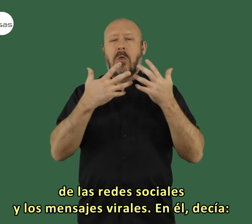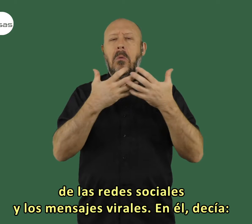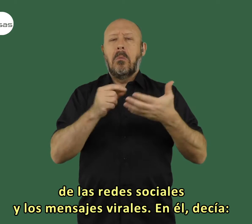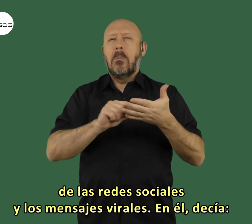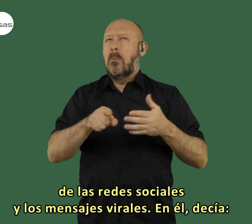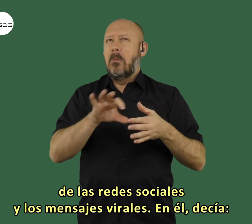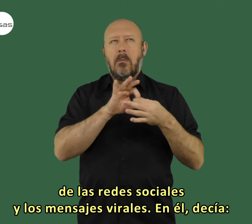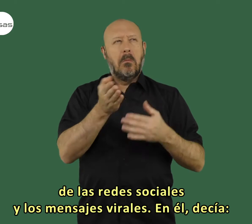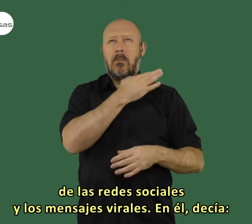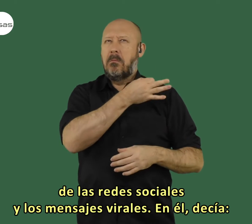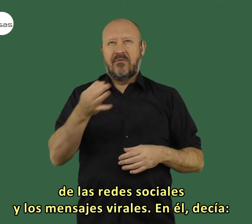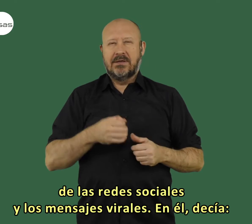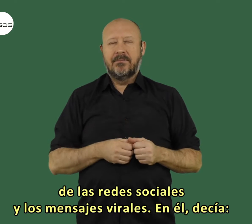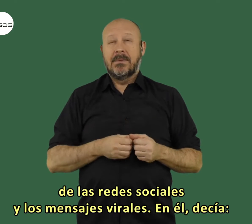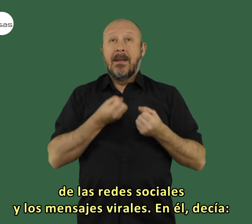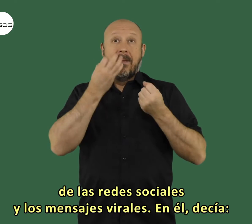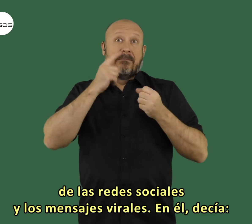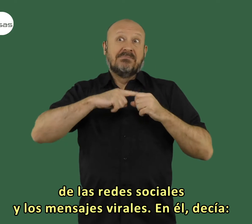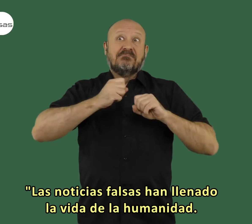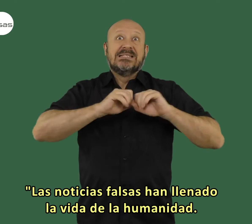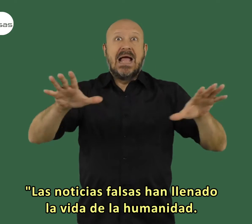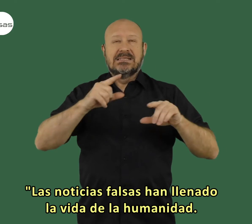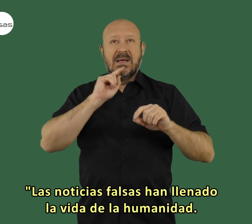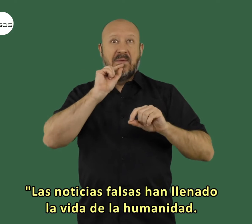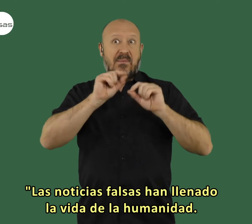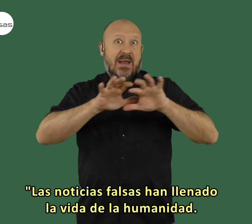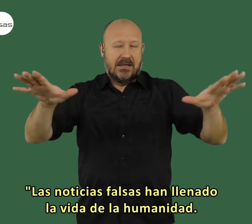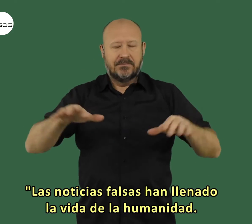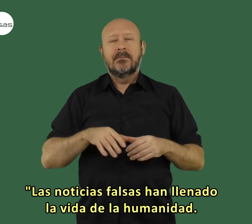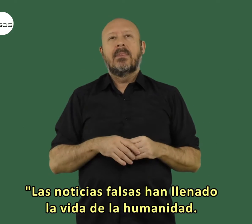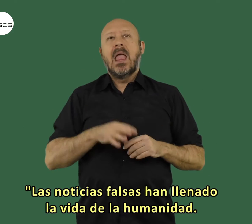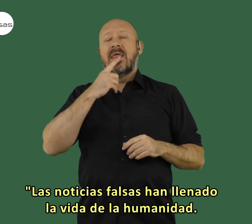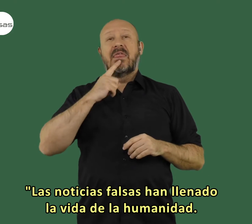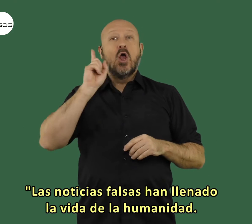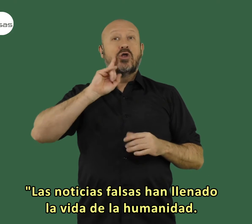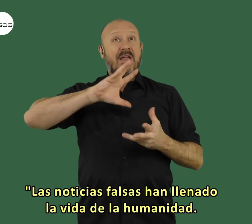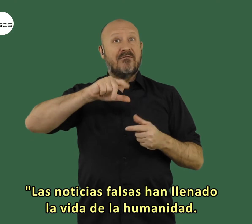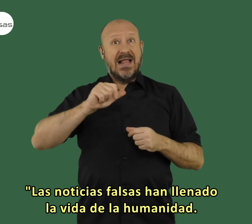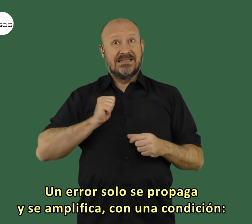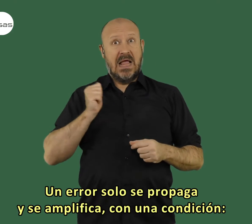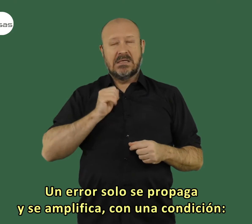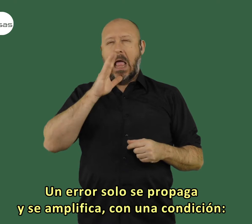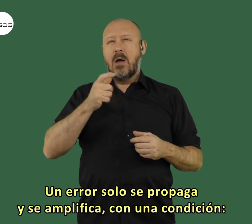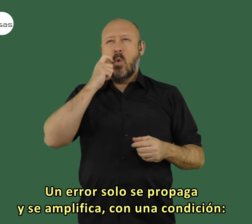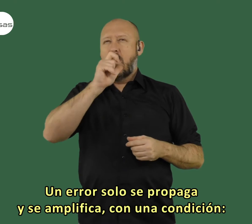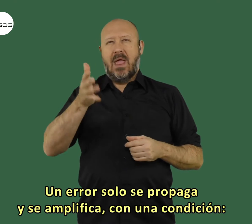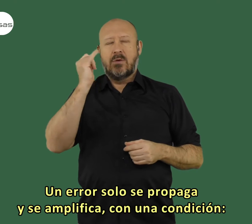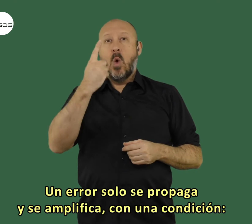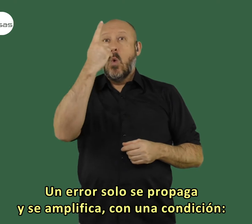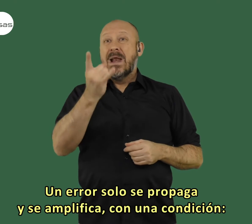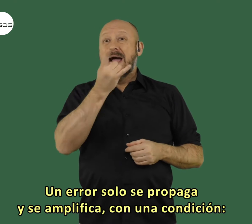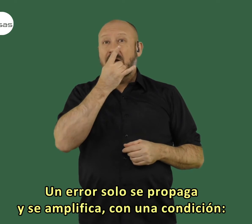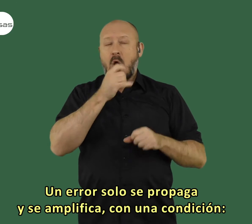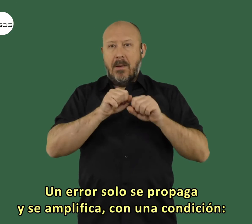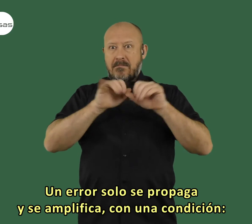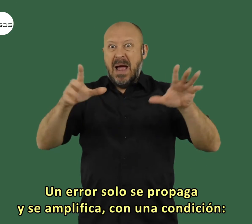redes sociales y los mensajes virales. En él decía: las noticias falsas han llenado la vida de la humanidad. Un error solo